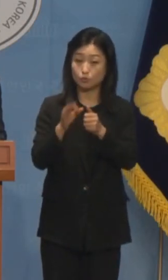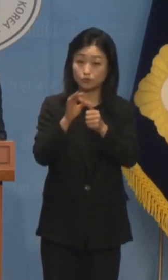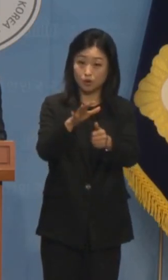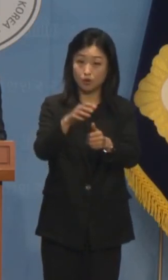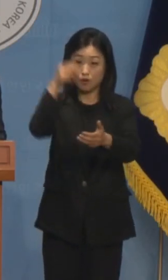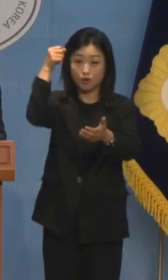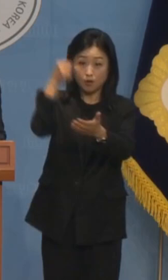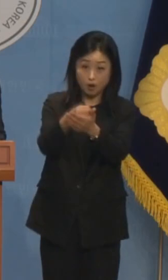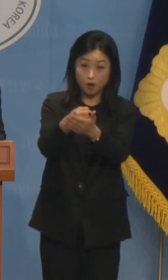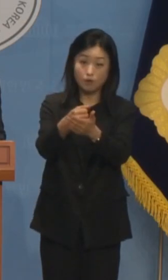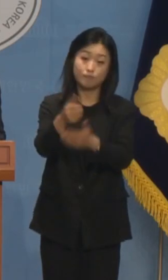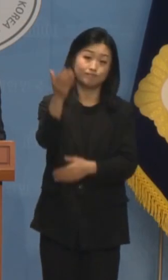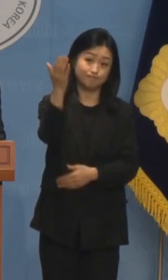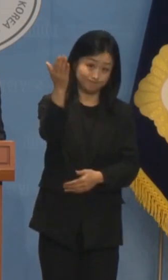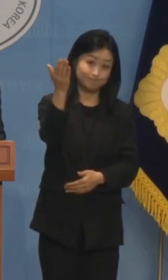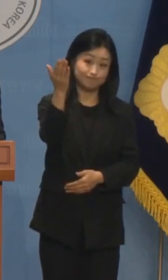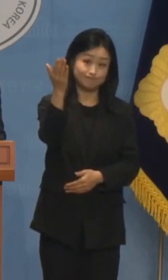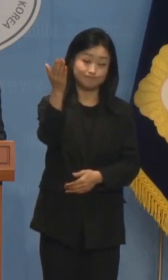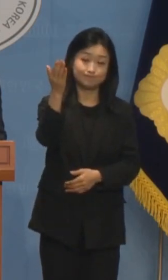최종 책임자이기도 합니다.